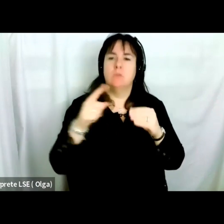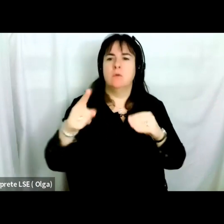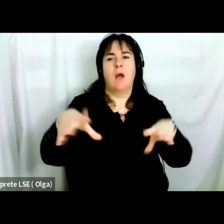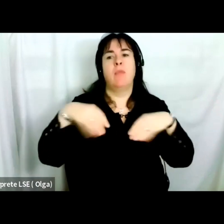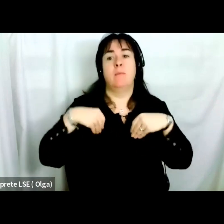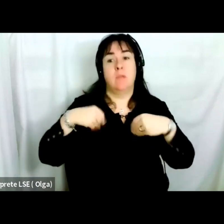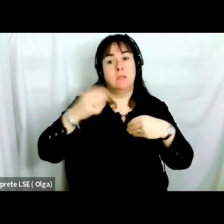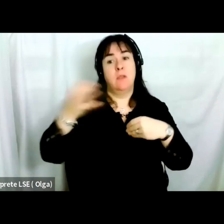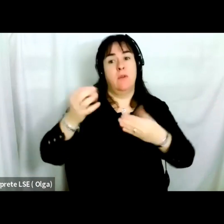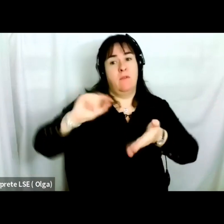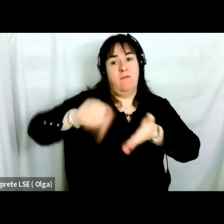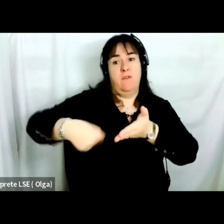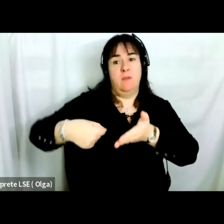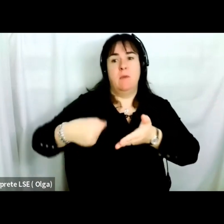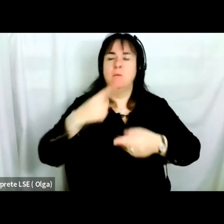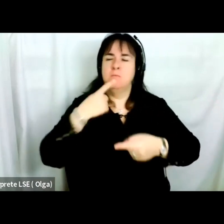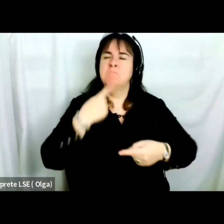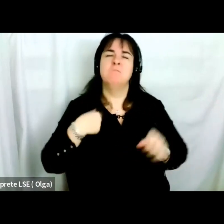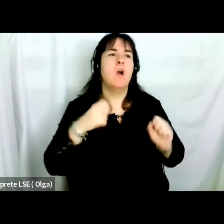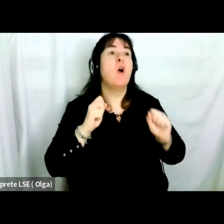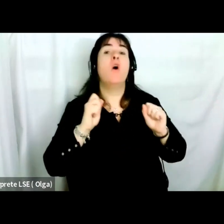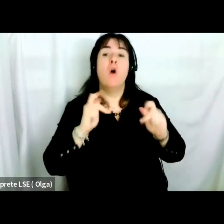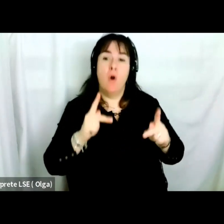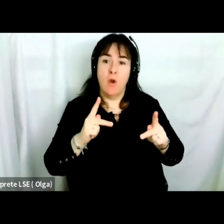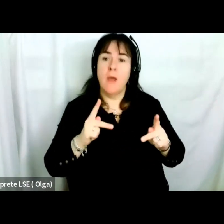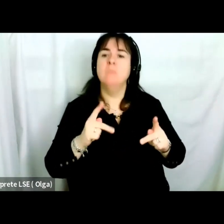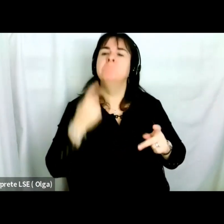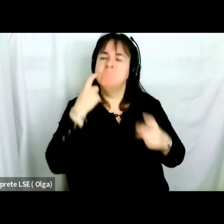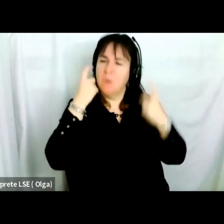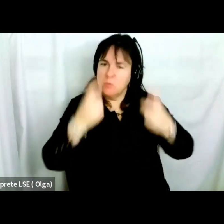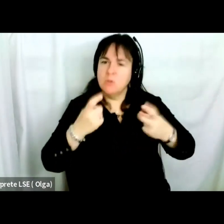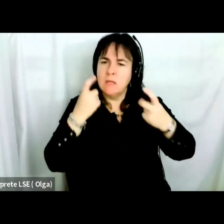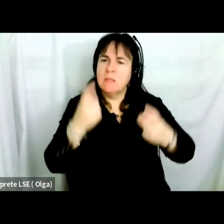decir, bueno, pues sí, venga, vamos a intentar el proceso de mediación.